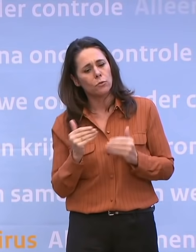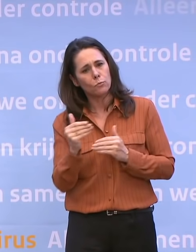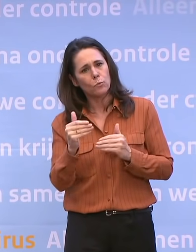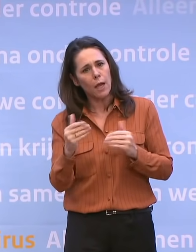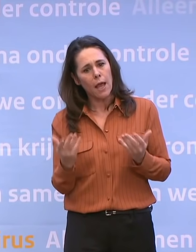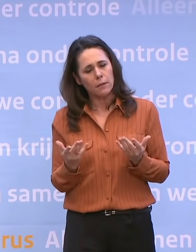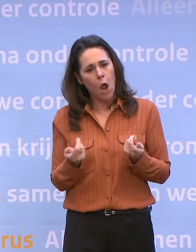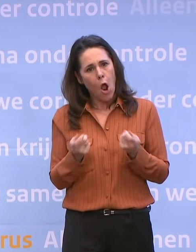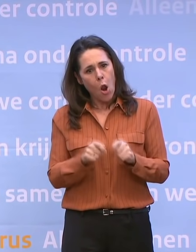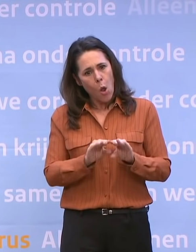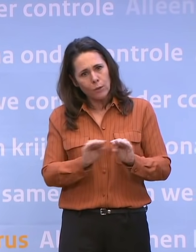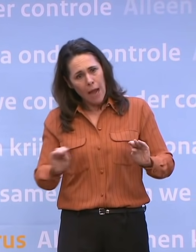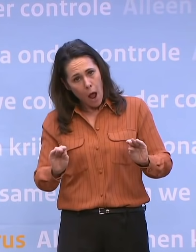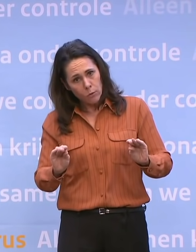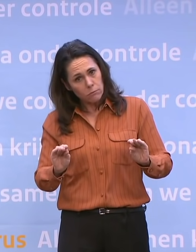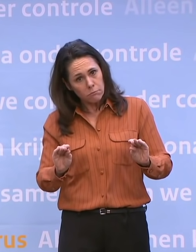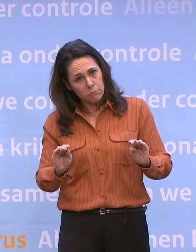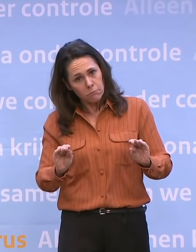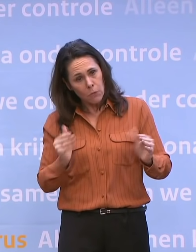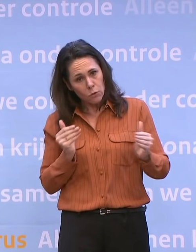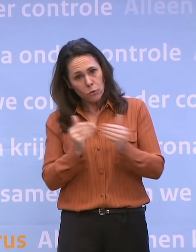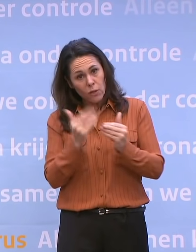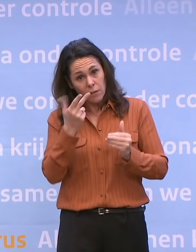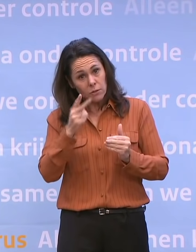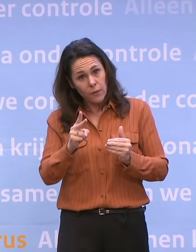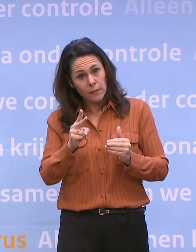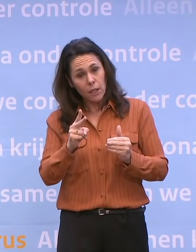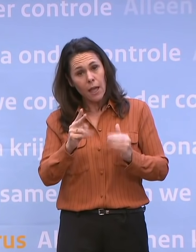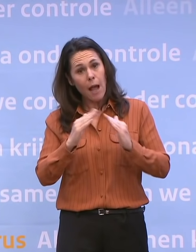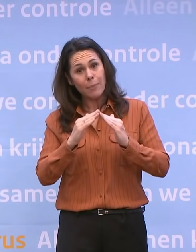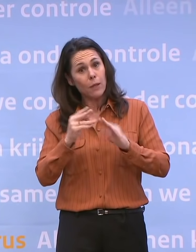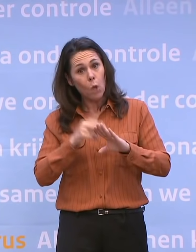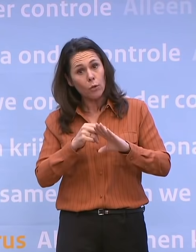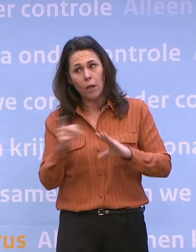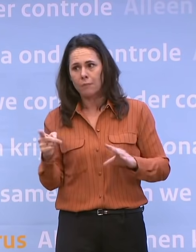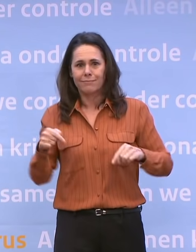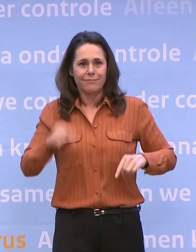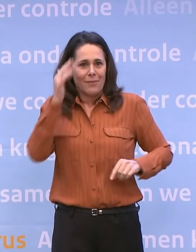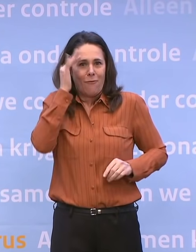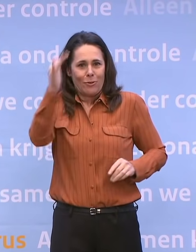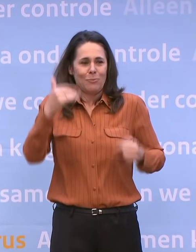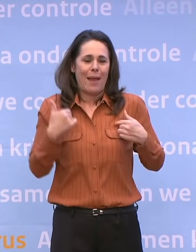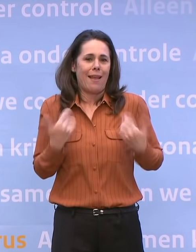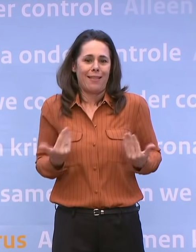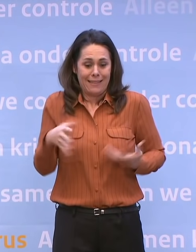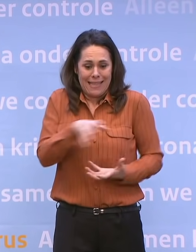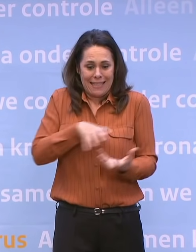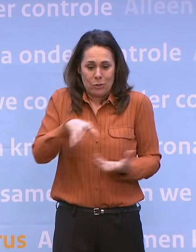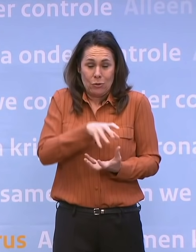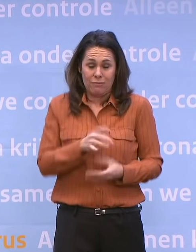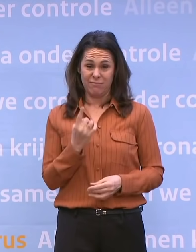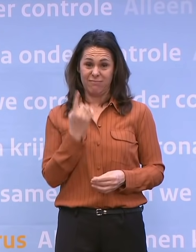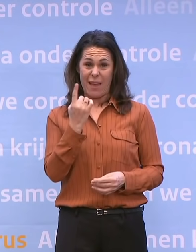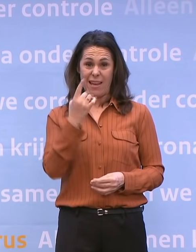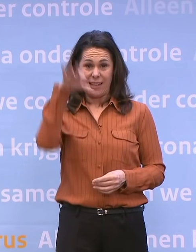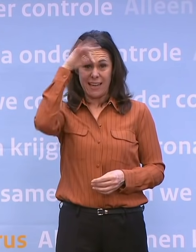nu ook uitgesloten tot 28 april? Ja, dat is in ieder geval niet voorzien. Ik kan, helaas in zo'n crisis, heb ik één ding geleerd,